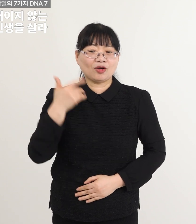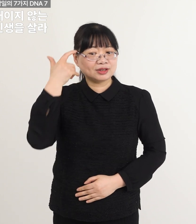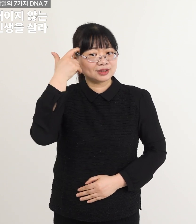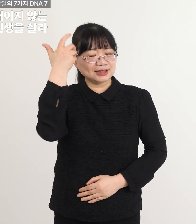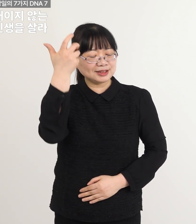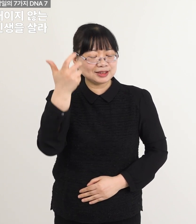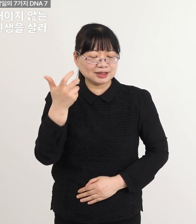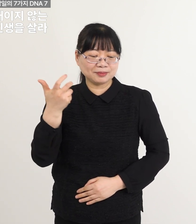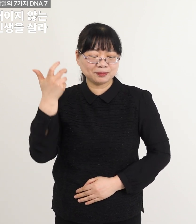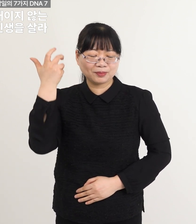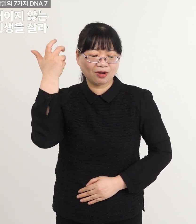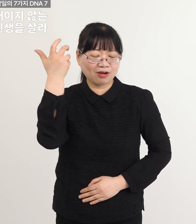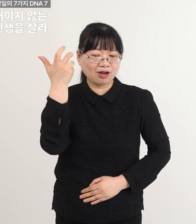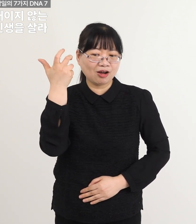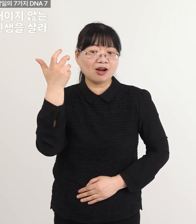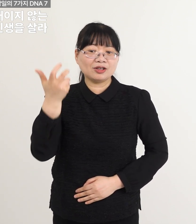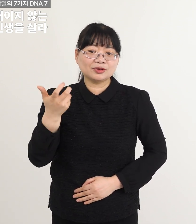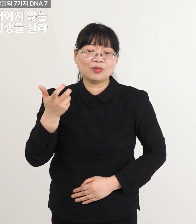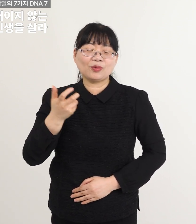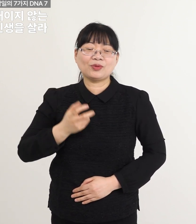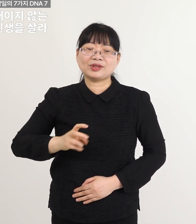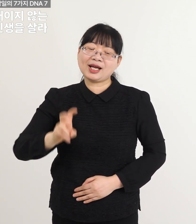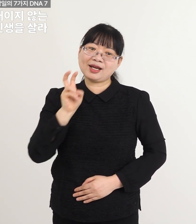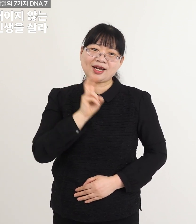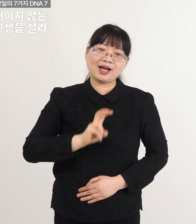내 영 기뻐